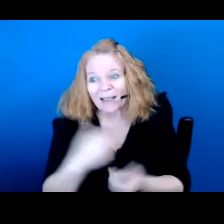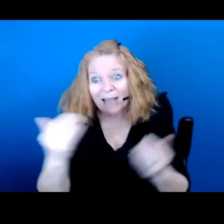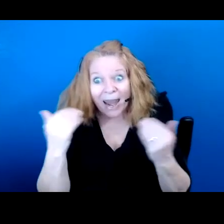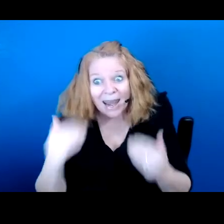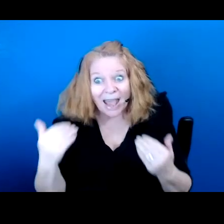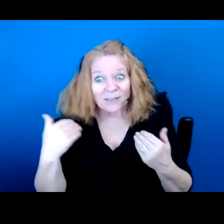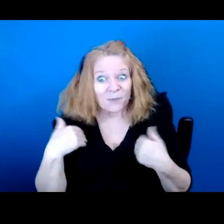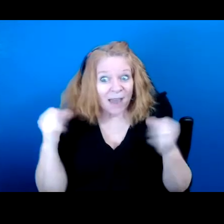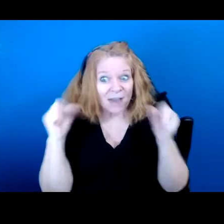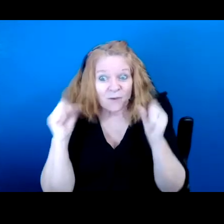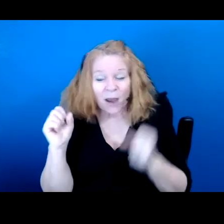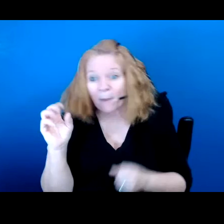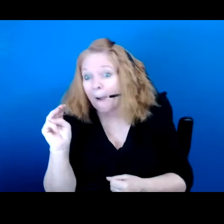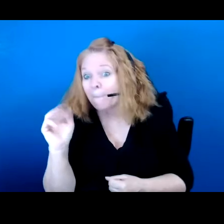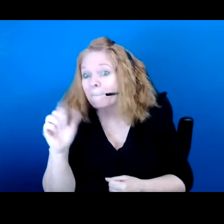nosotros